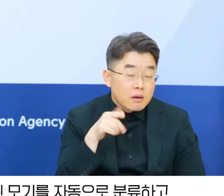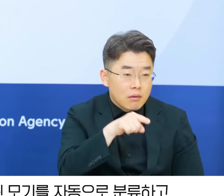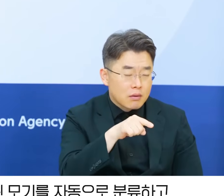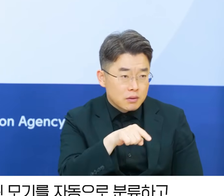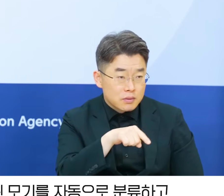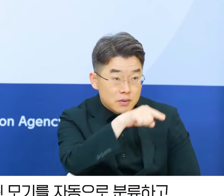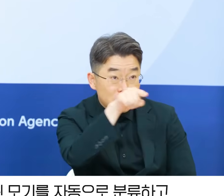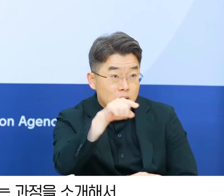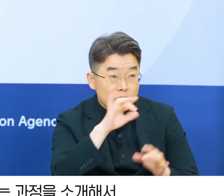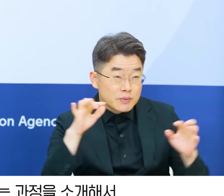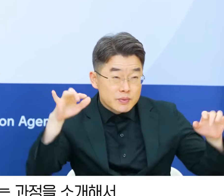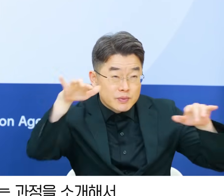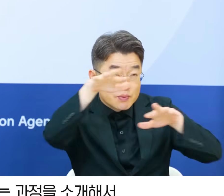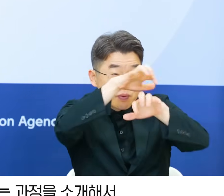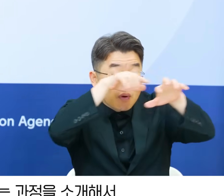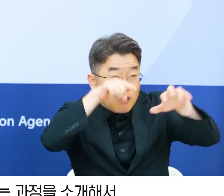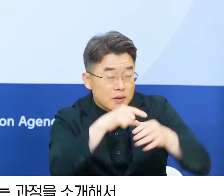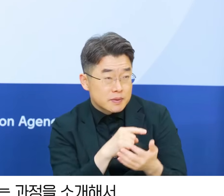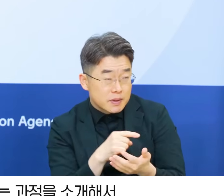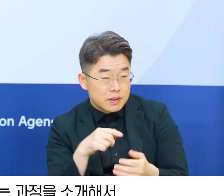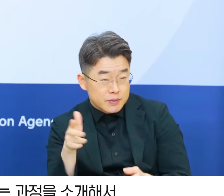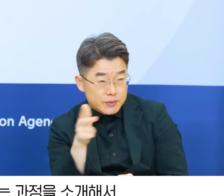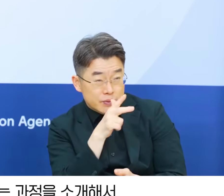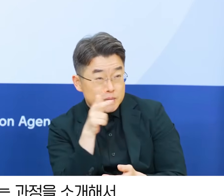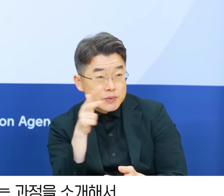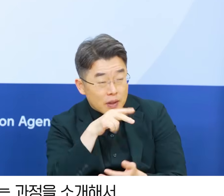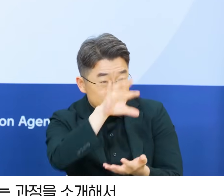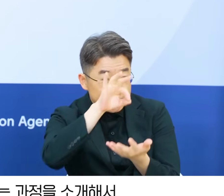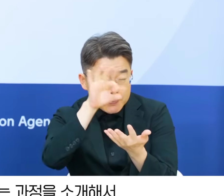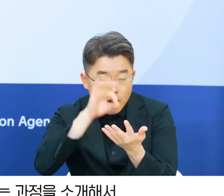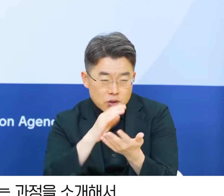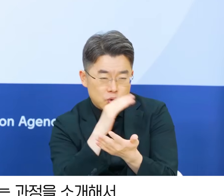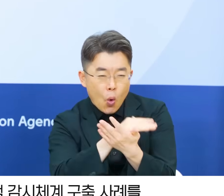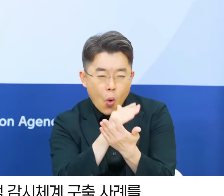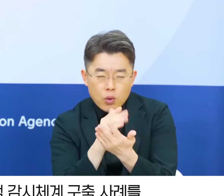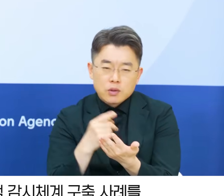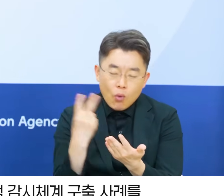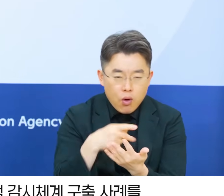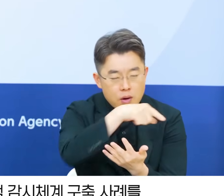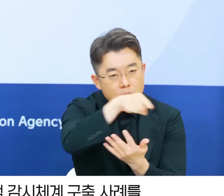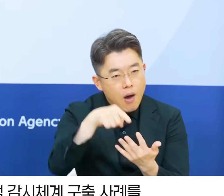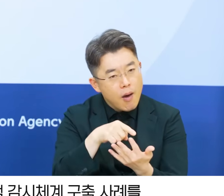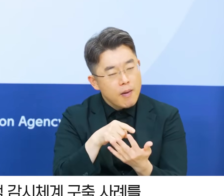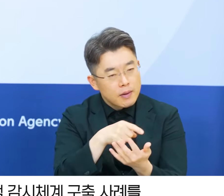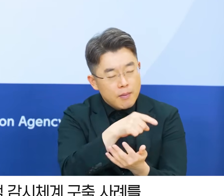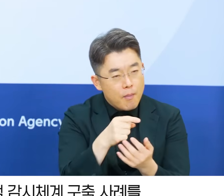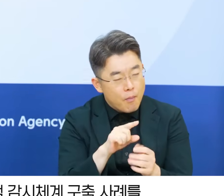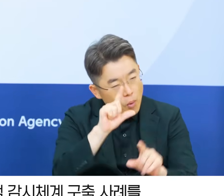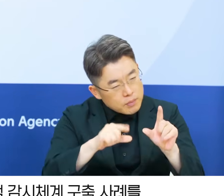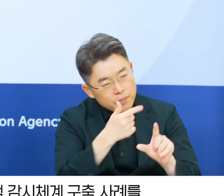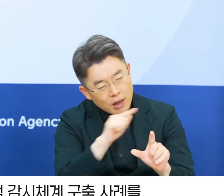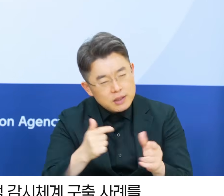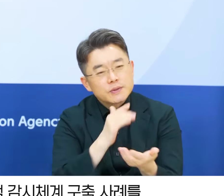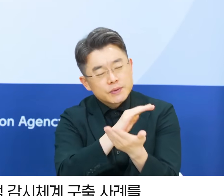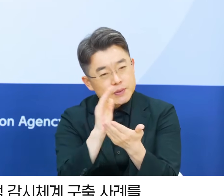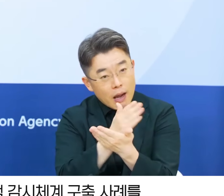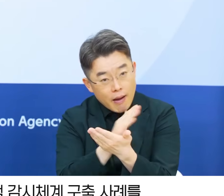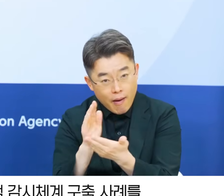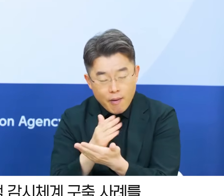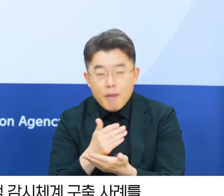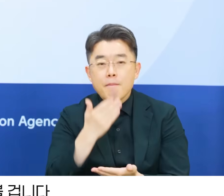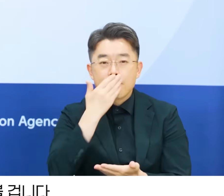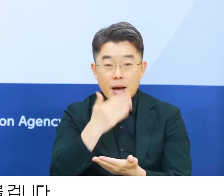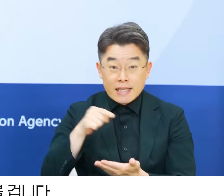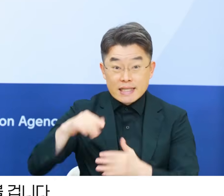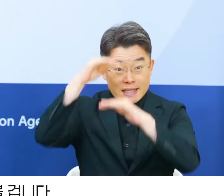자동으로 분류하고 또 감시 자료로 활용하는 과정을 소개해서 첨단 기술을 활용한 과학적 감시체계